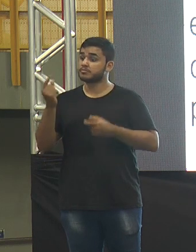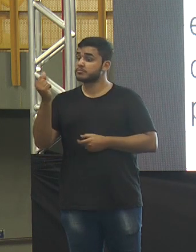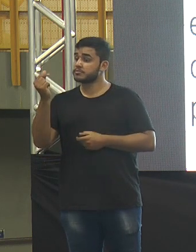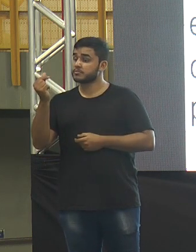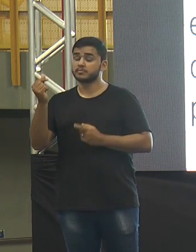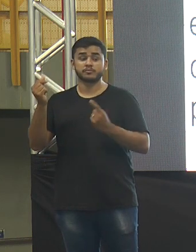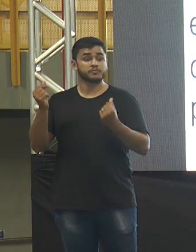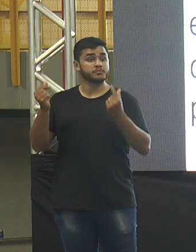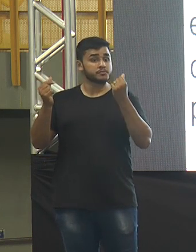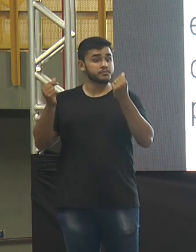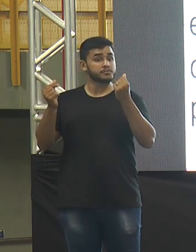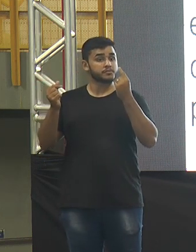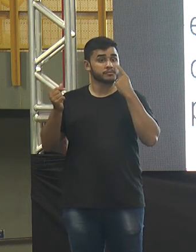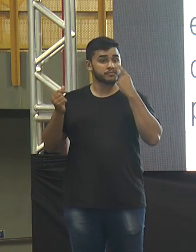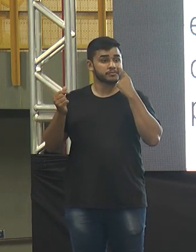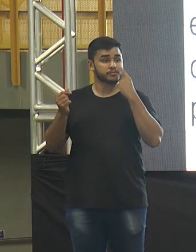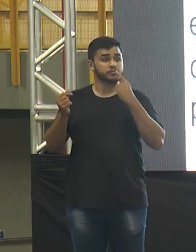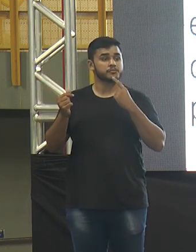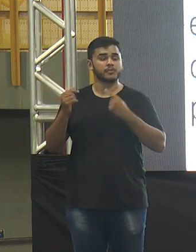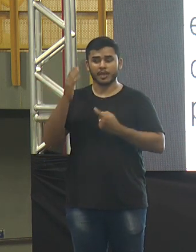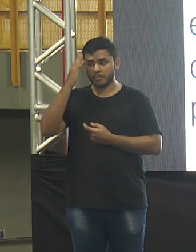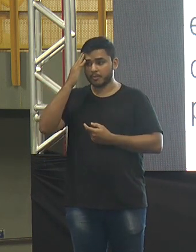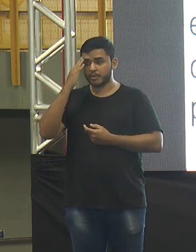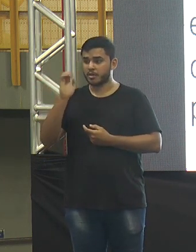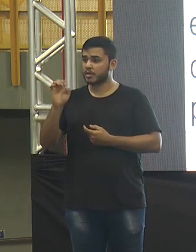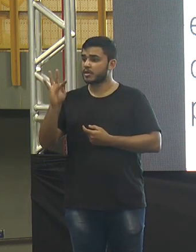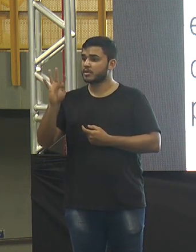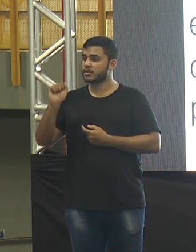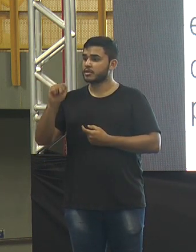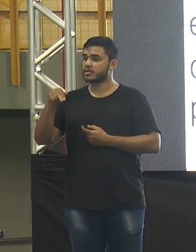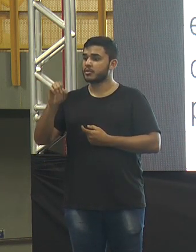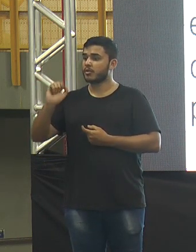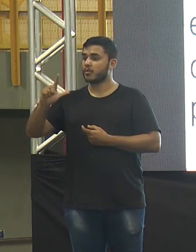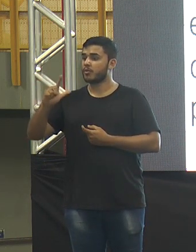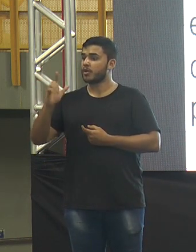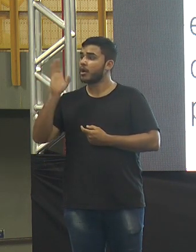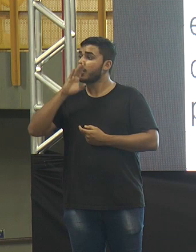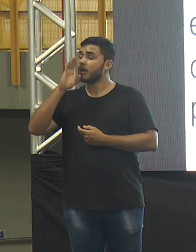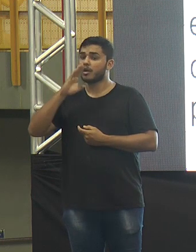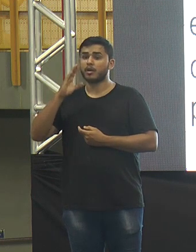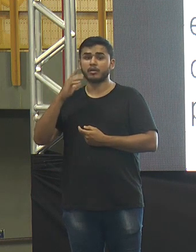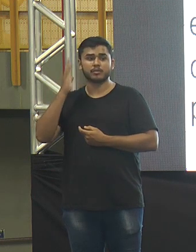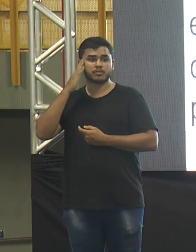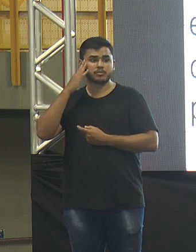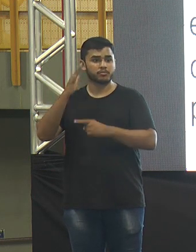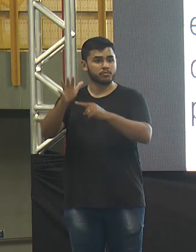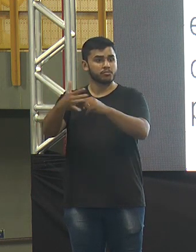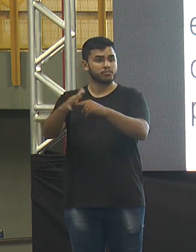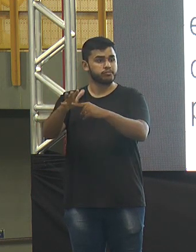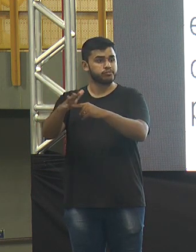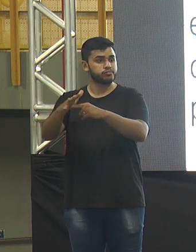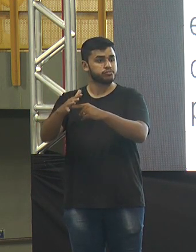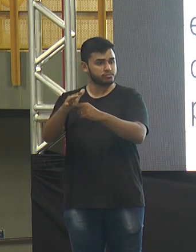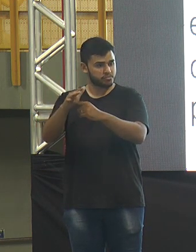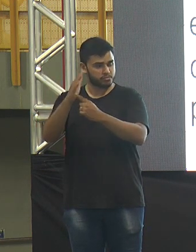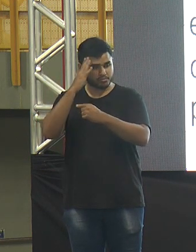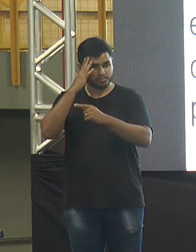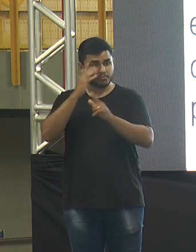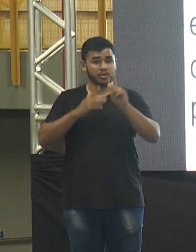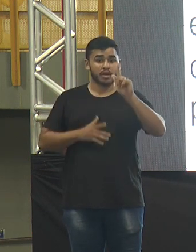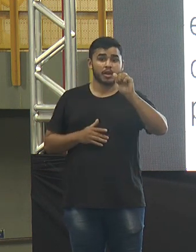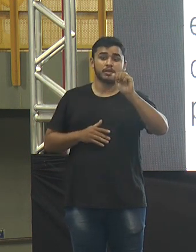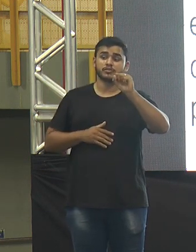valor de gasolina, e parece que o álcool vai embora mais rápido. Não é que parece, é porque ele é consumido de forma mais rápida do que a